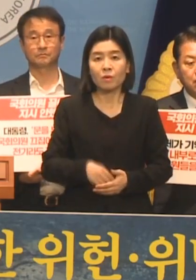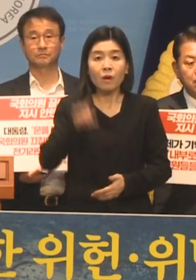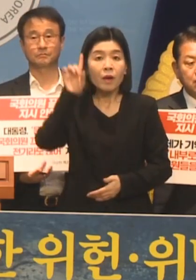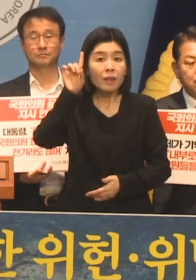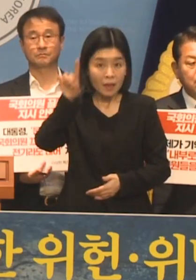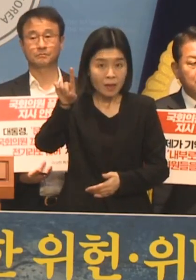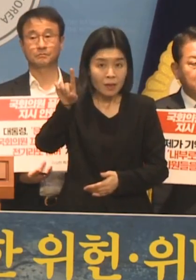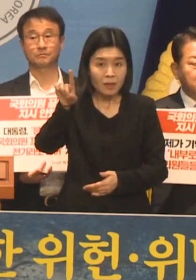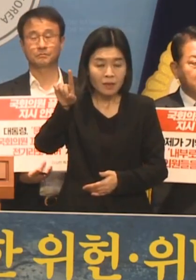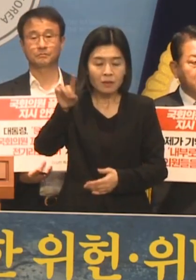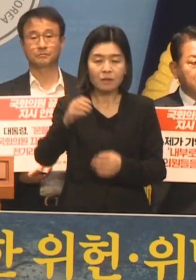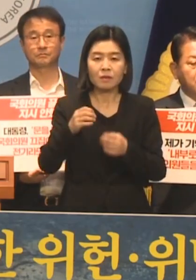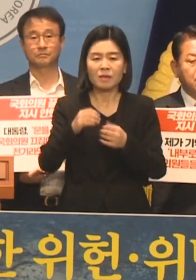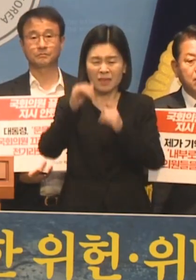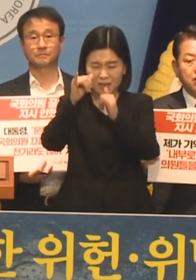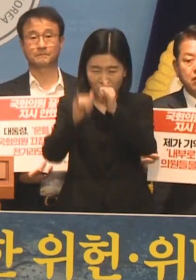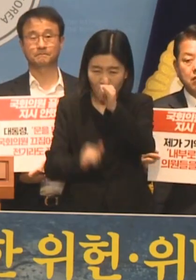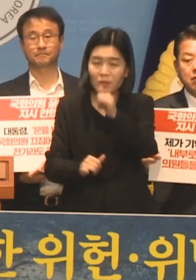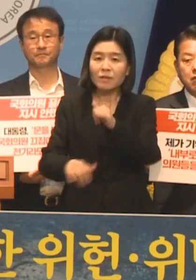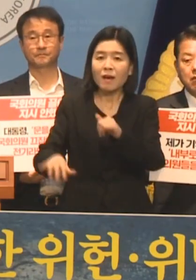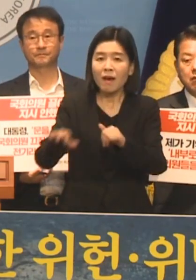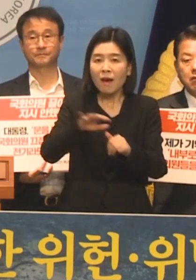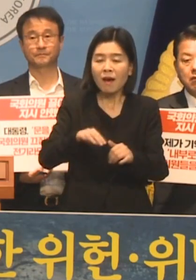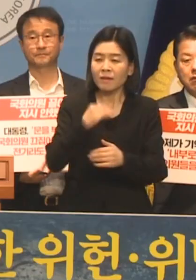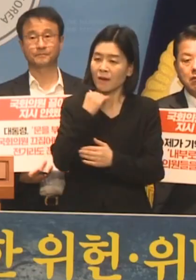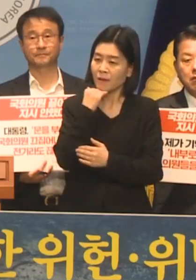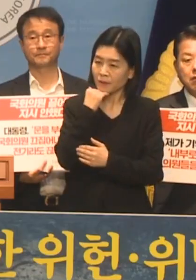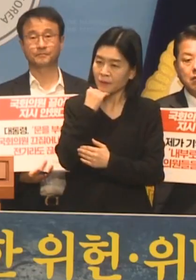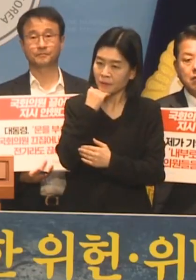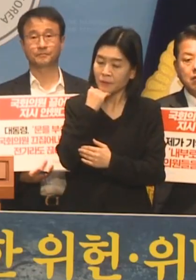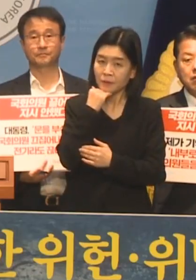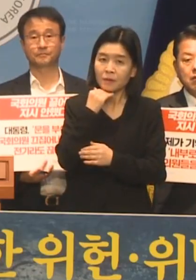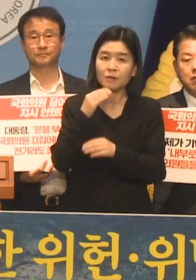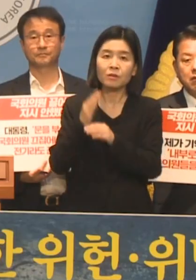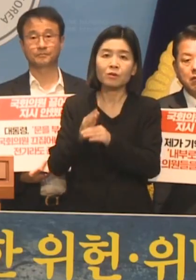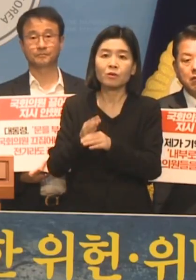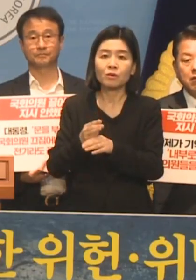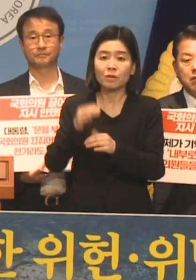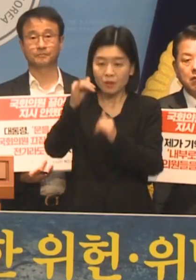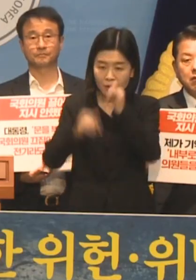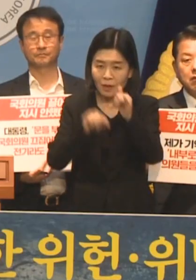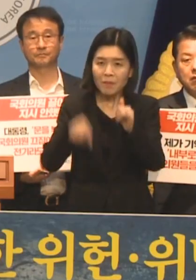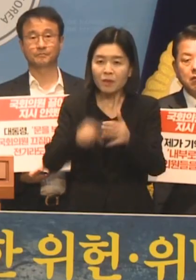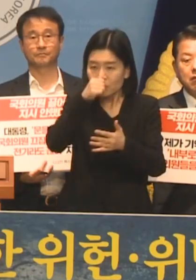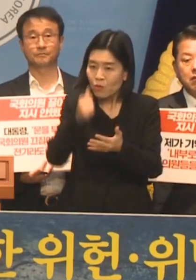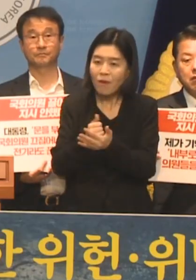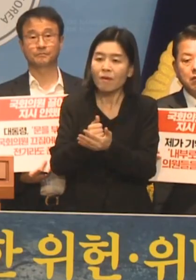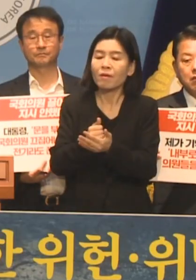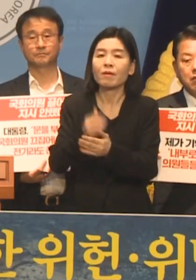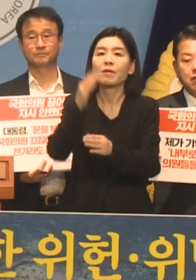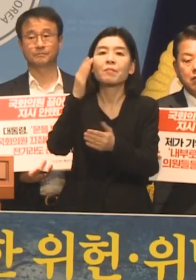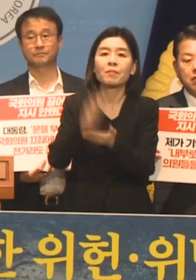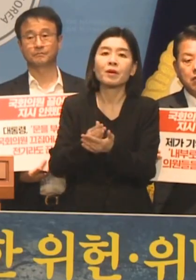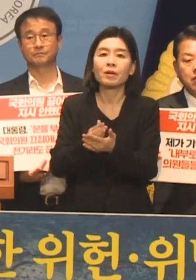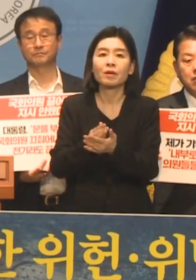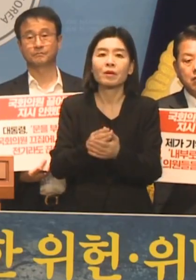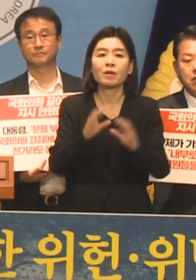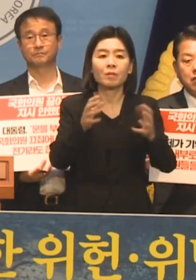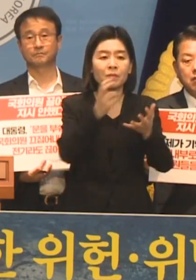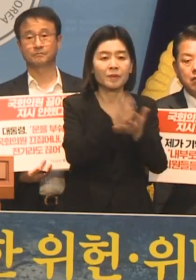내일 역사가 숨죽여 기다릴 것입니다. 역사 앞에 죄를 짓지 말고 저는 일치로